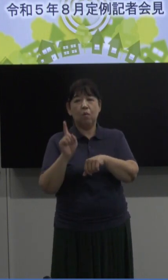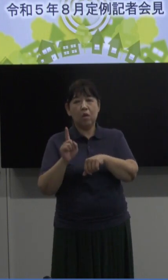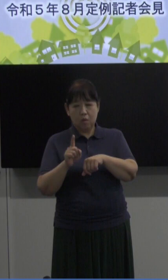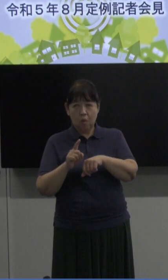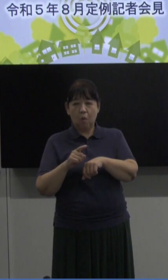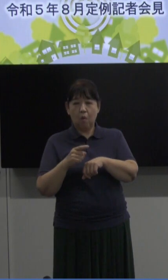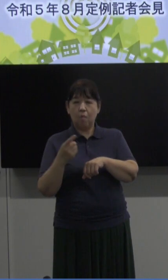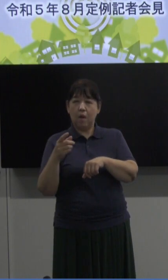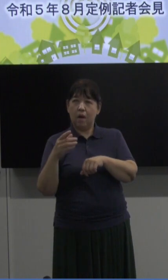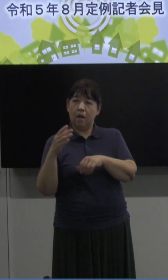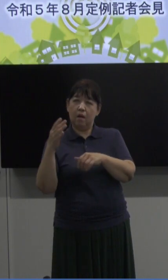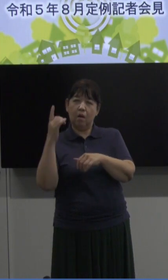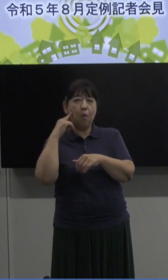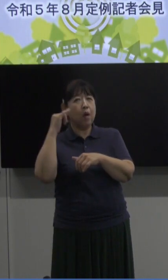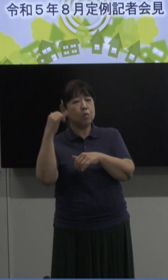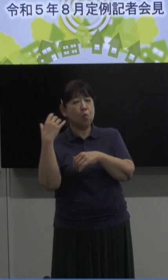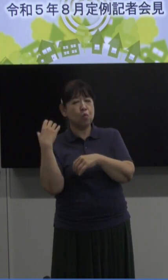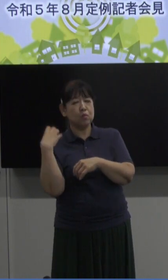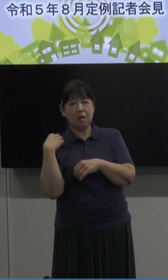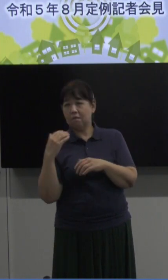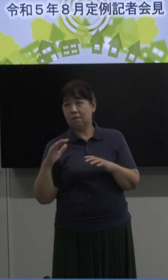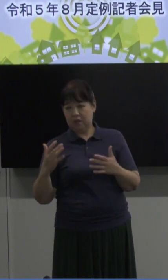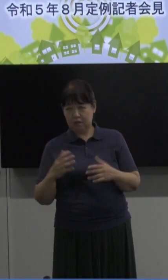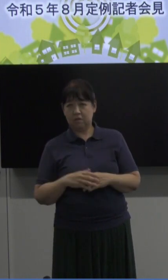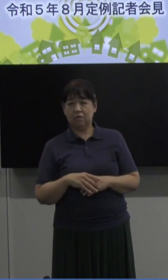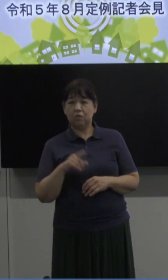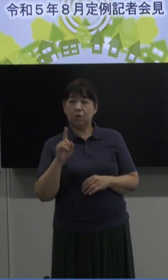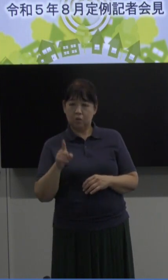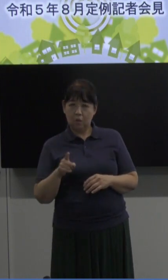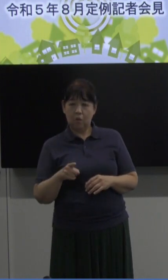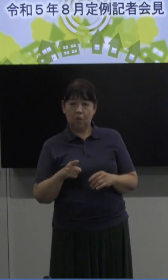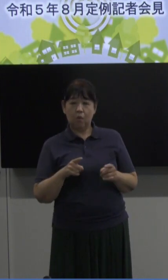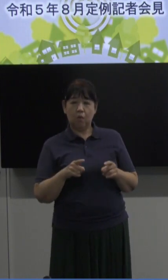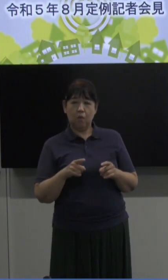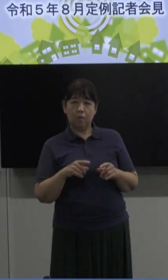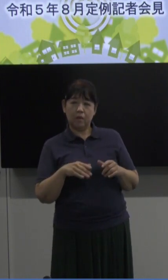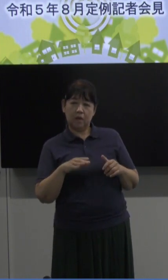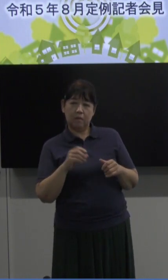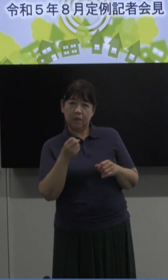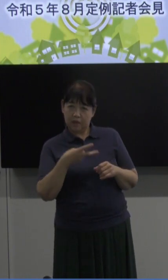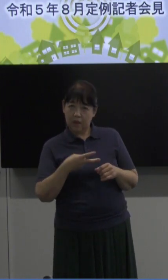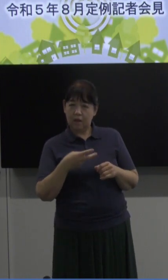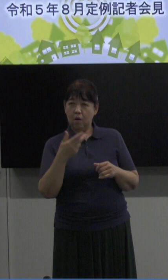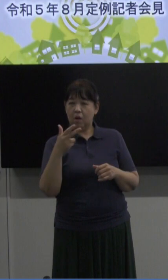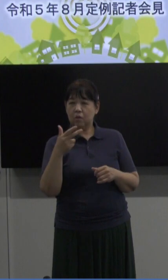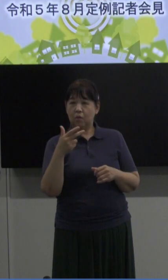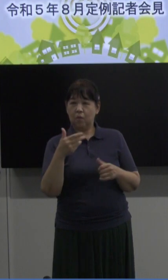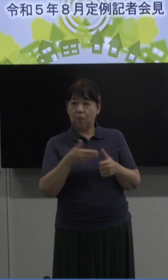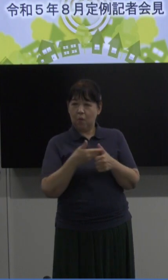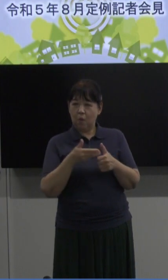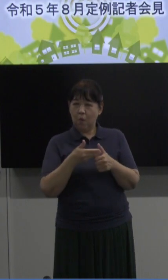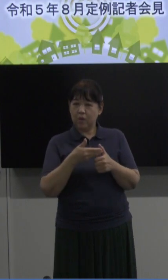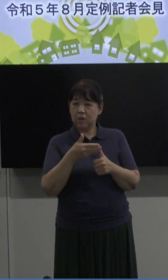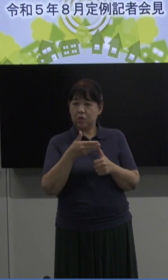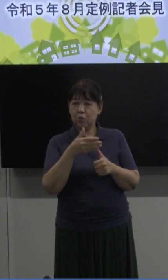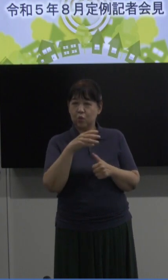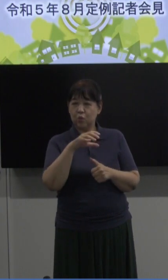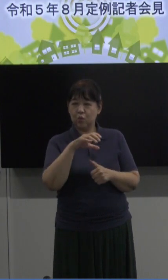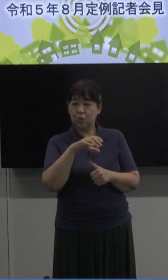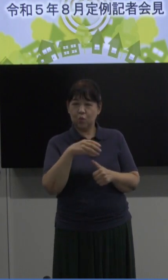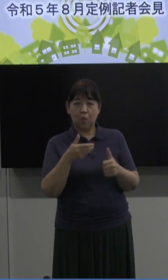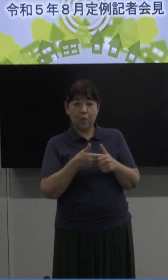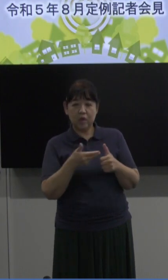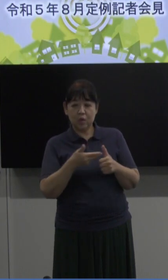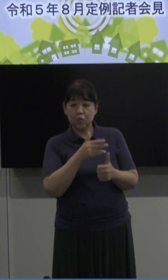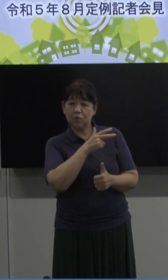育士の先生方の負担軽減にもつながると。で、以上をもちまして本市といたしましては子どもを